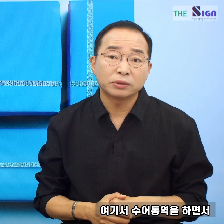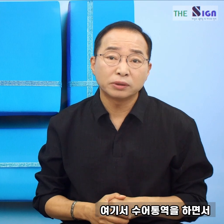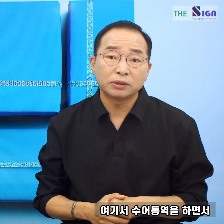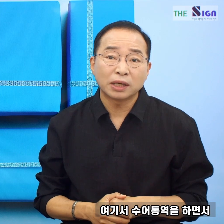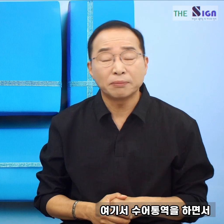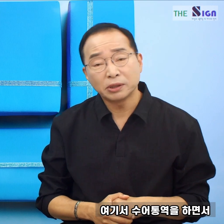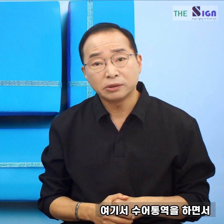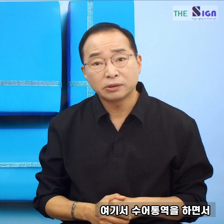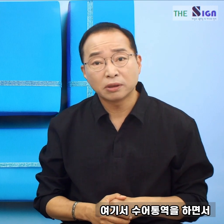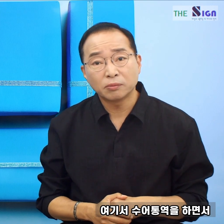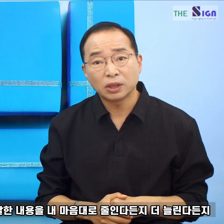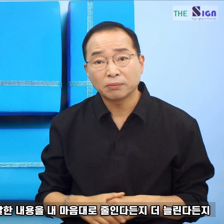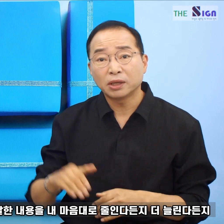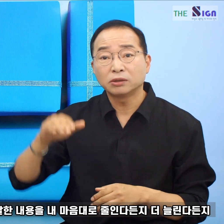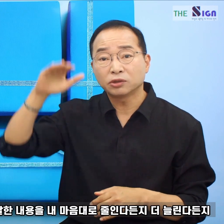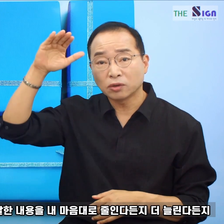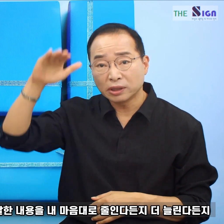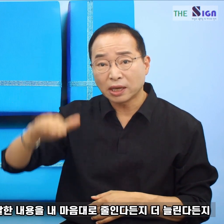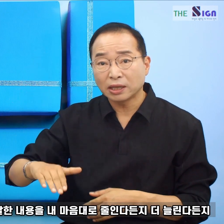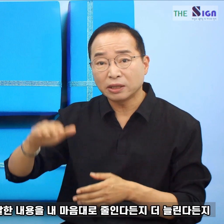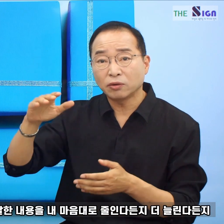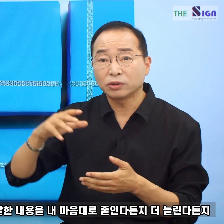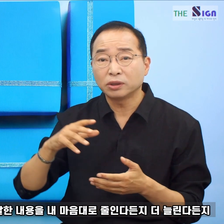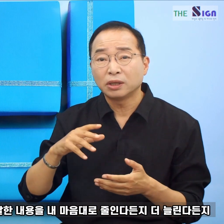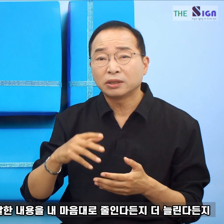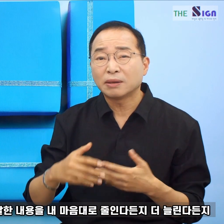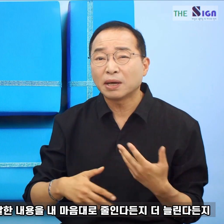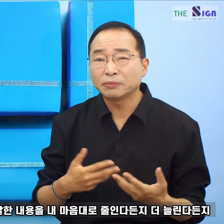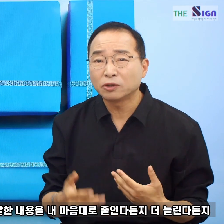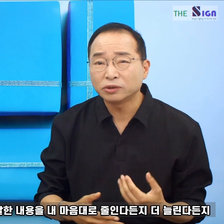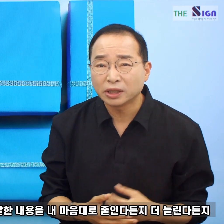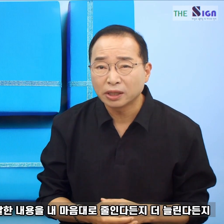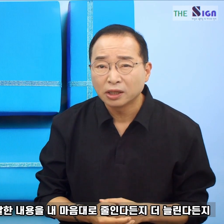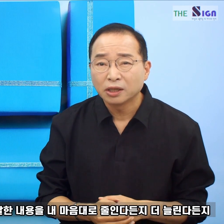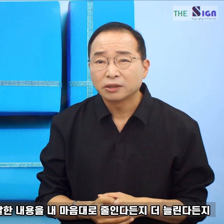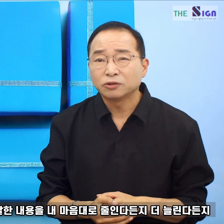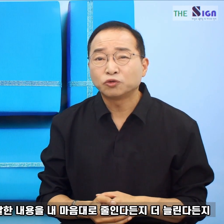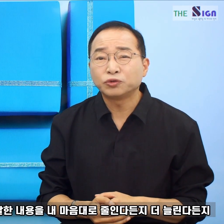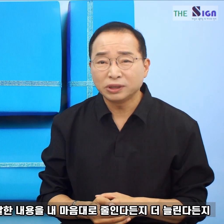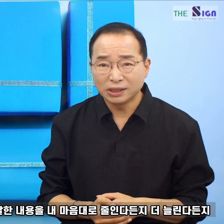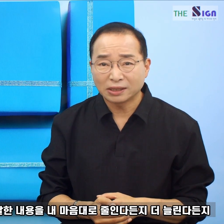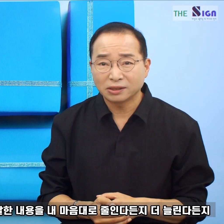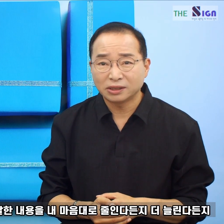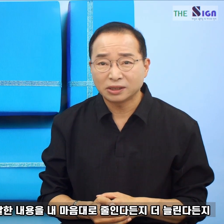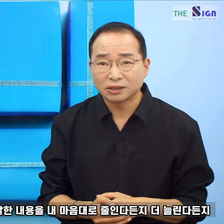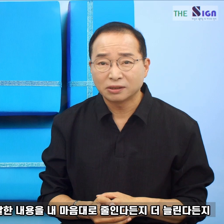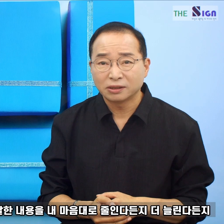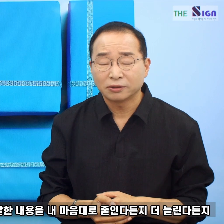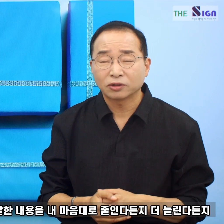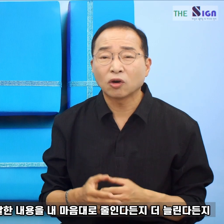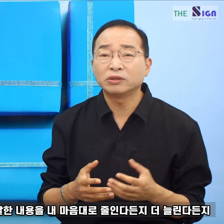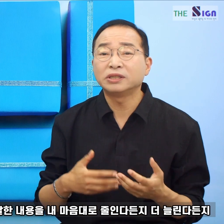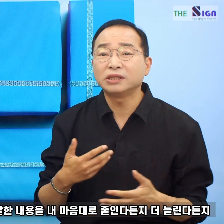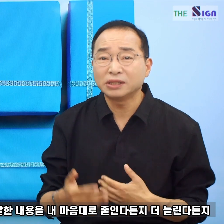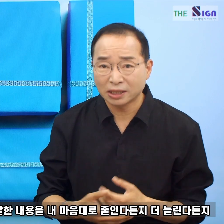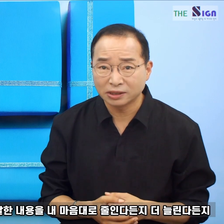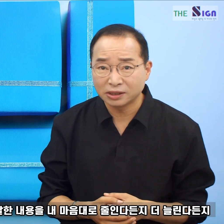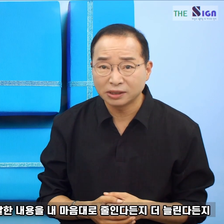통역을 하면서 뭐냐면 전달한 내용을 내 마음대로 이제 줄인다든지 더 느린다든지 이럴